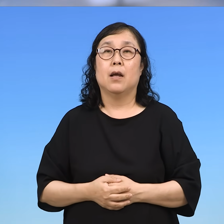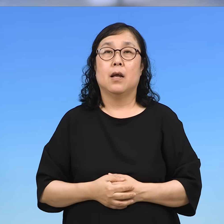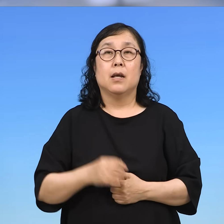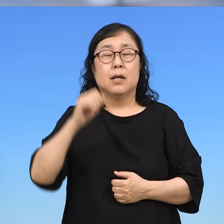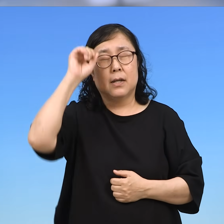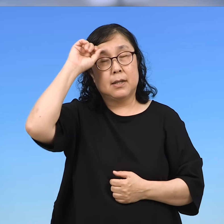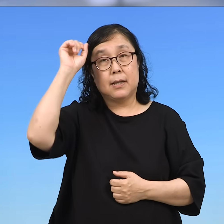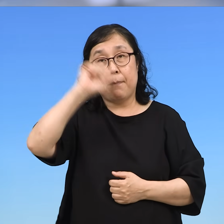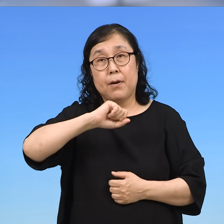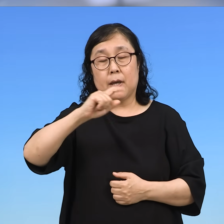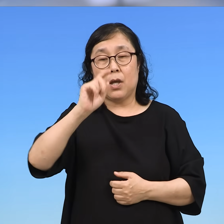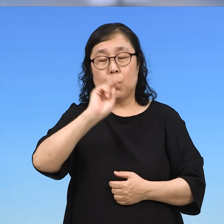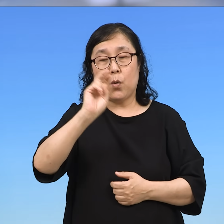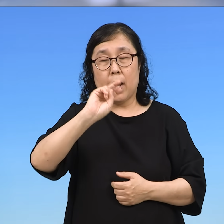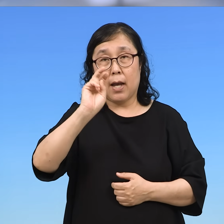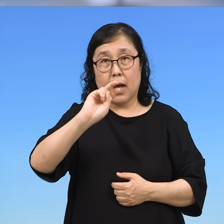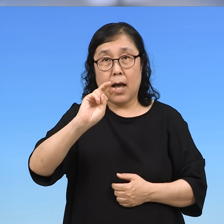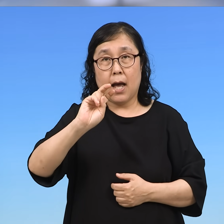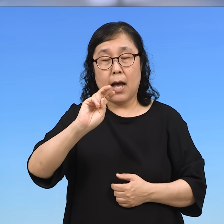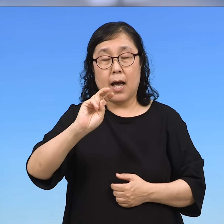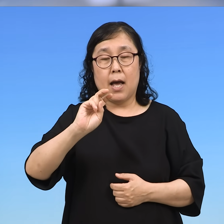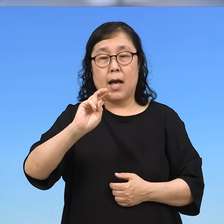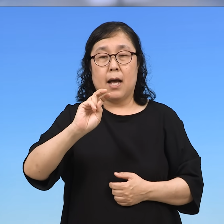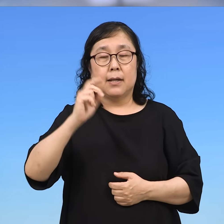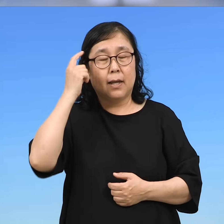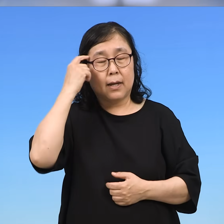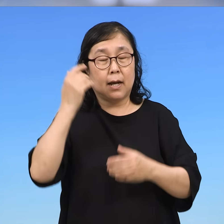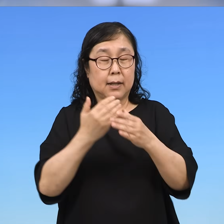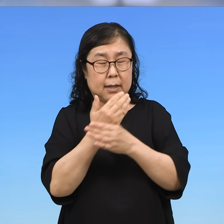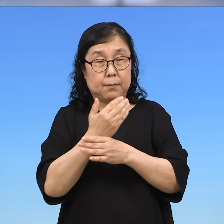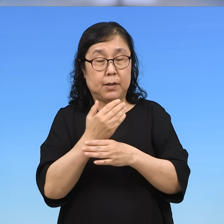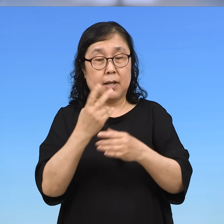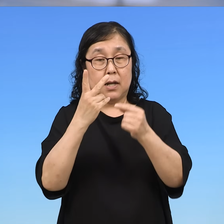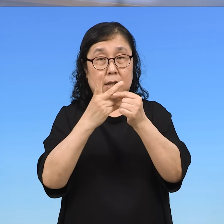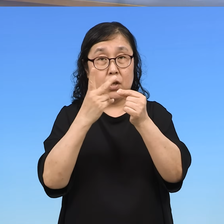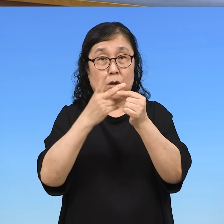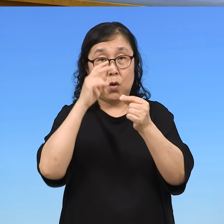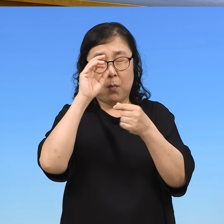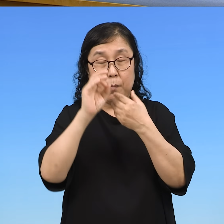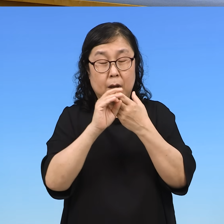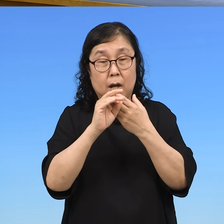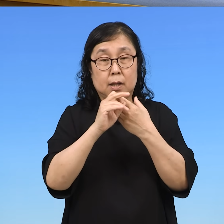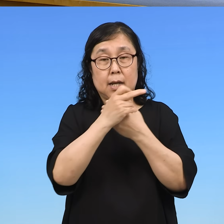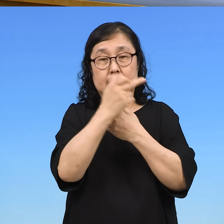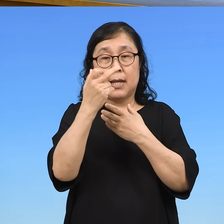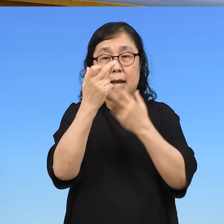오늘 새벽에 이 노랫말이 2절에도 이래요.